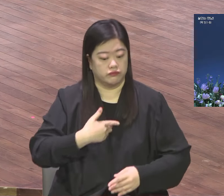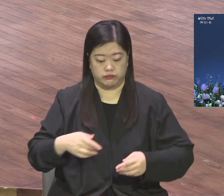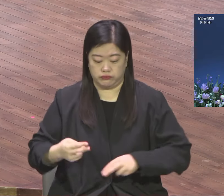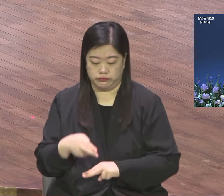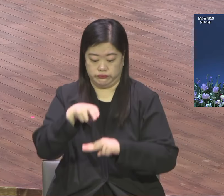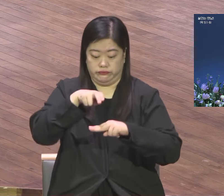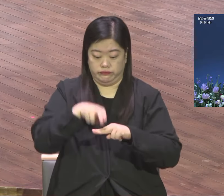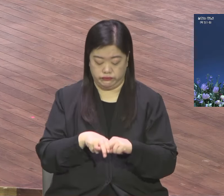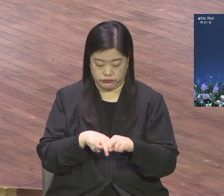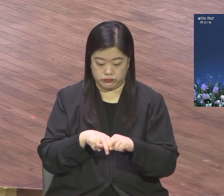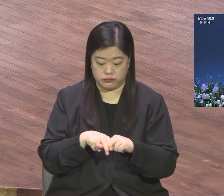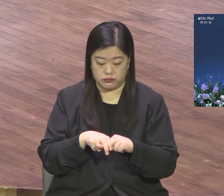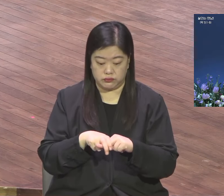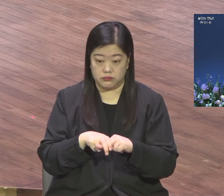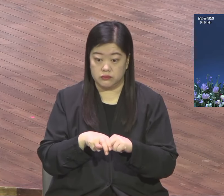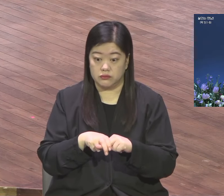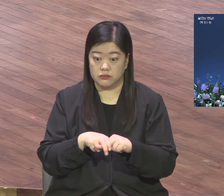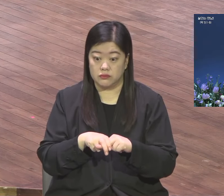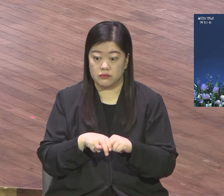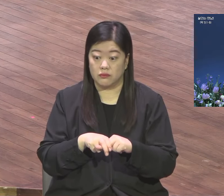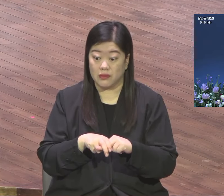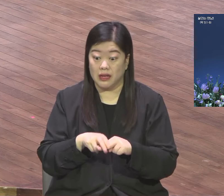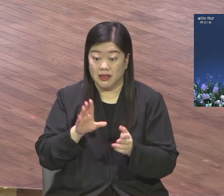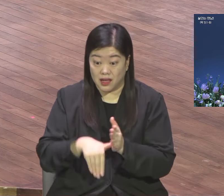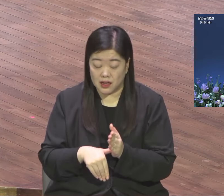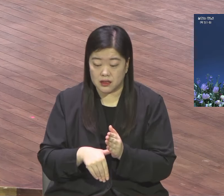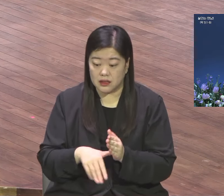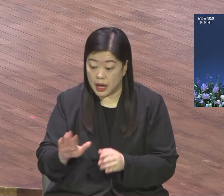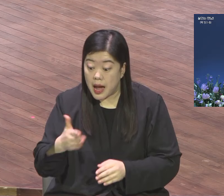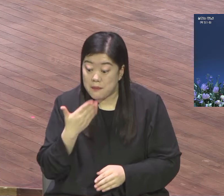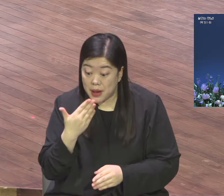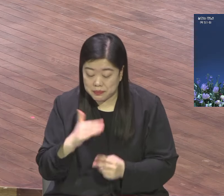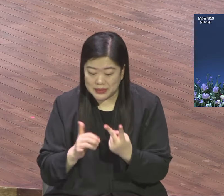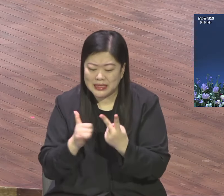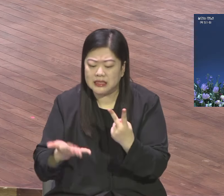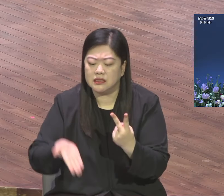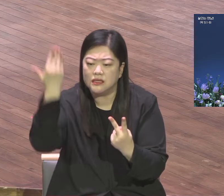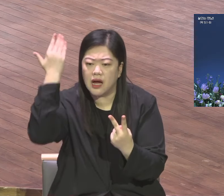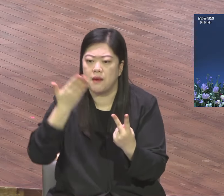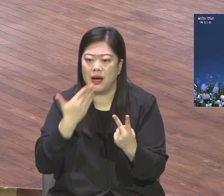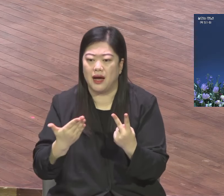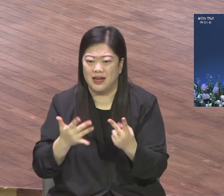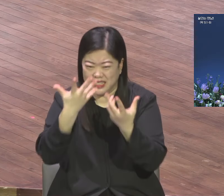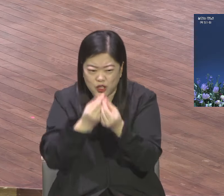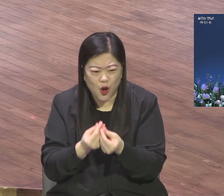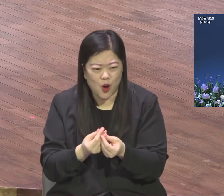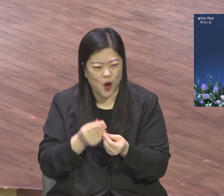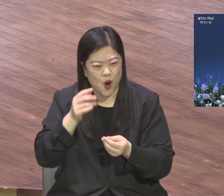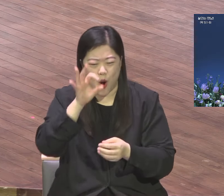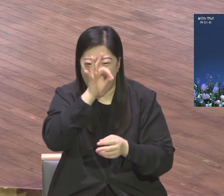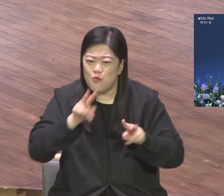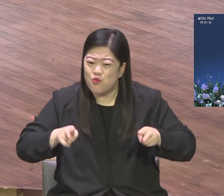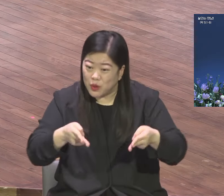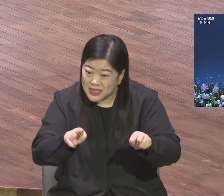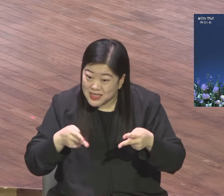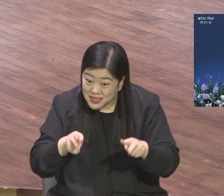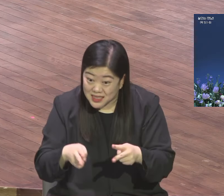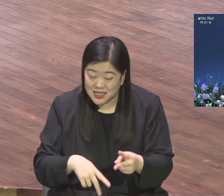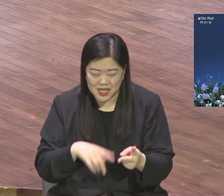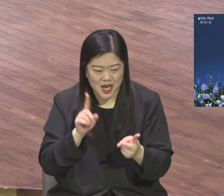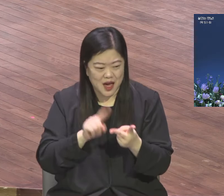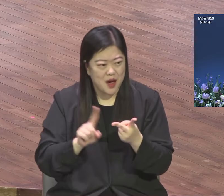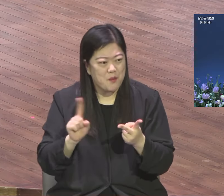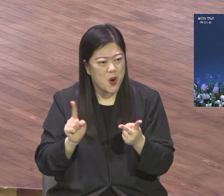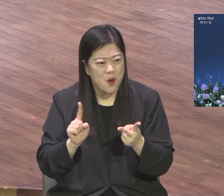식기 2인분 이상 안 되면 안 되는 메뉴가 많았어요. 뭐 불고기라든가 뭐 이런 곳 뭐